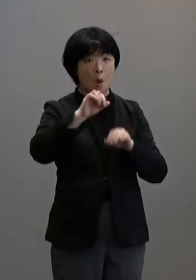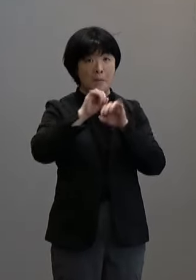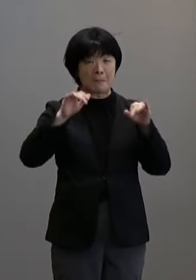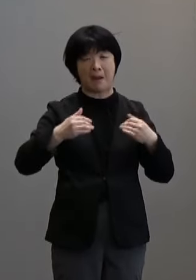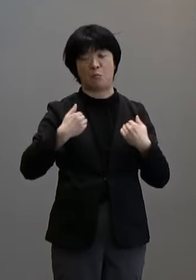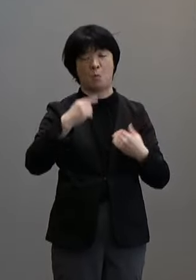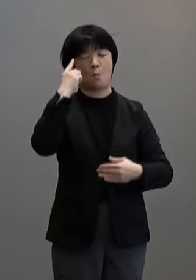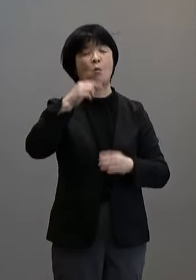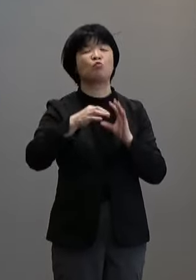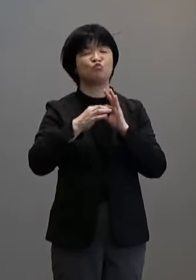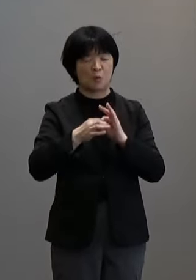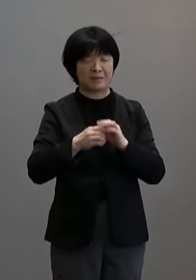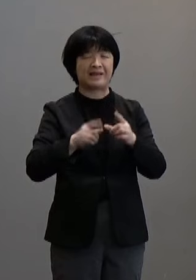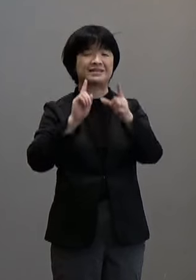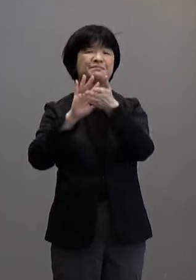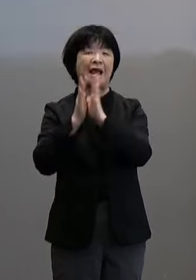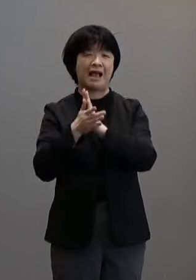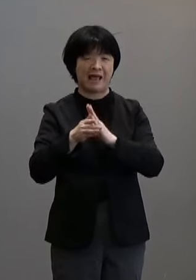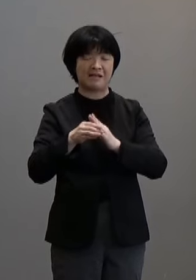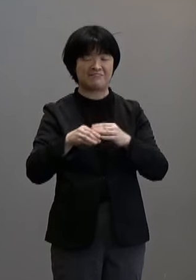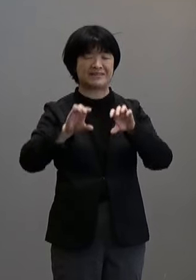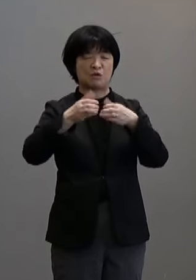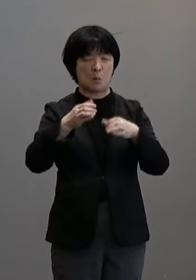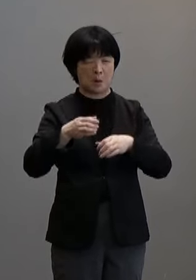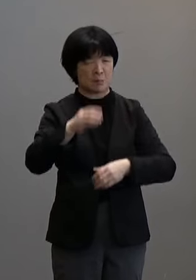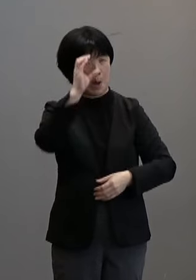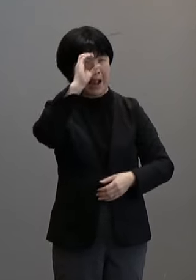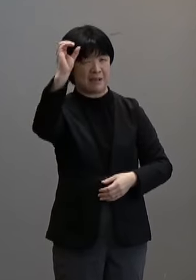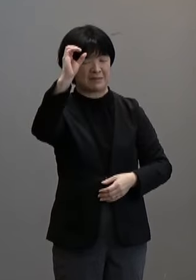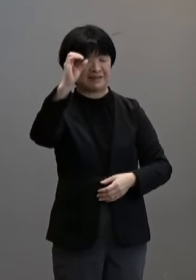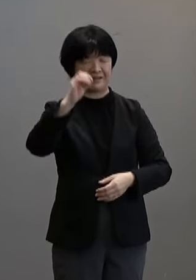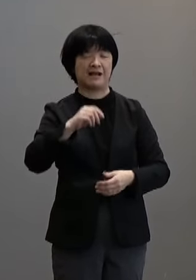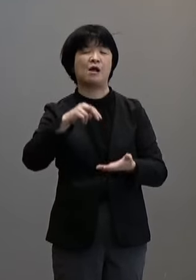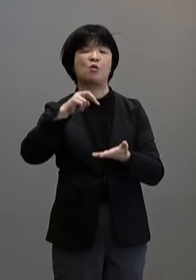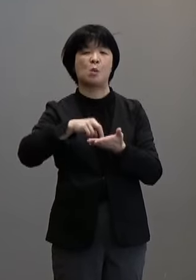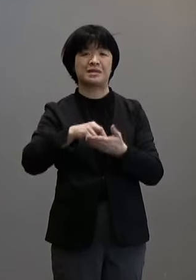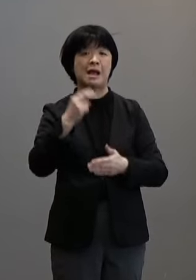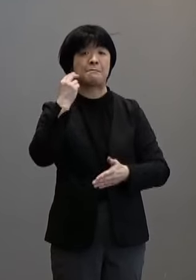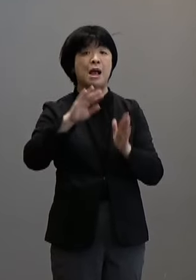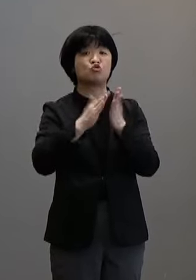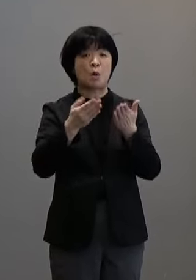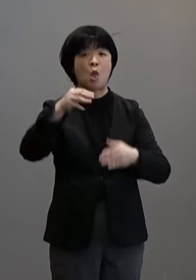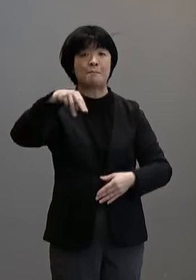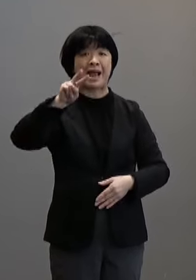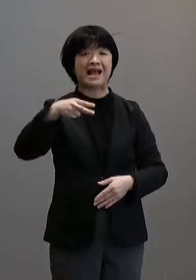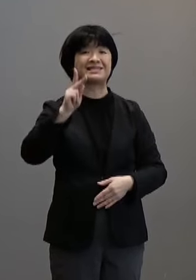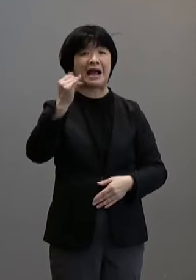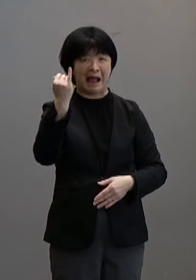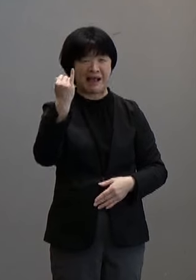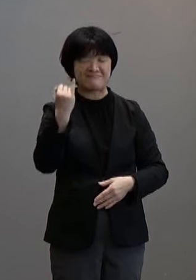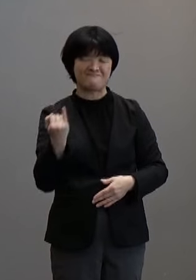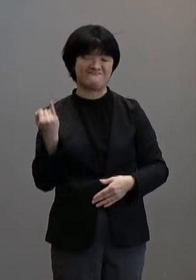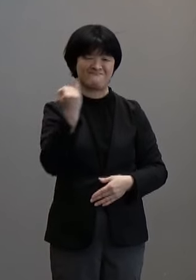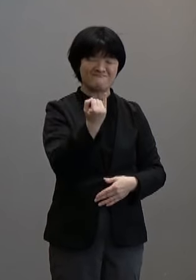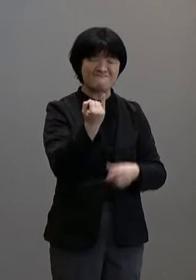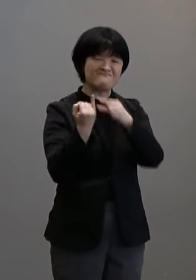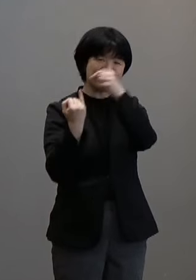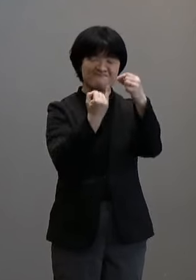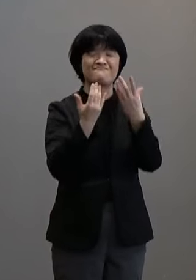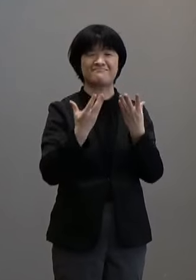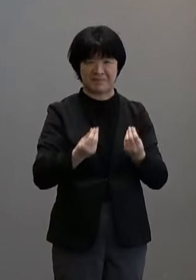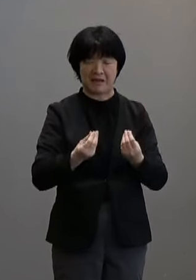さつまいもアンバサダーとして俳優の松本まりかさんにご就任いただくこととなりました。多くの舞台やドラマをはじめ